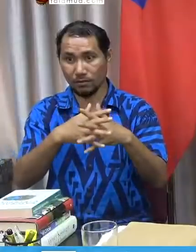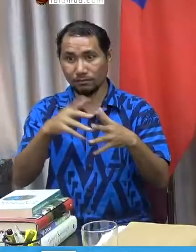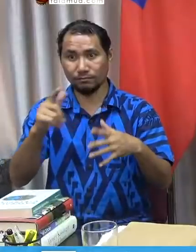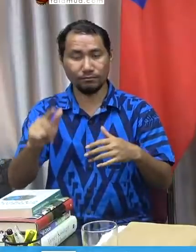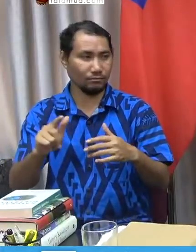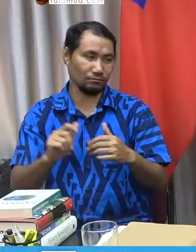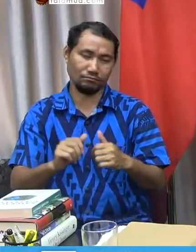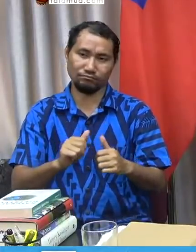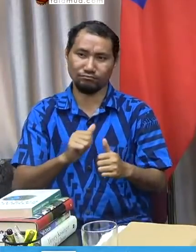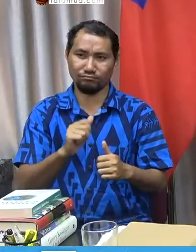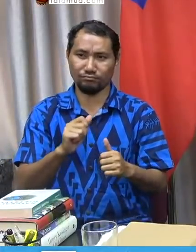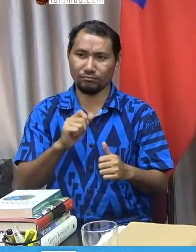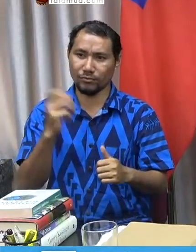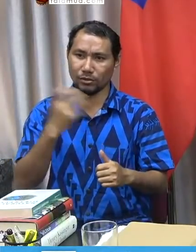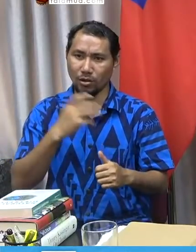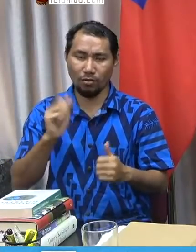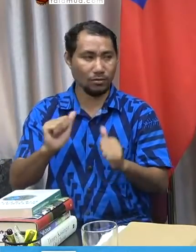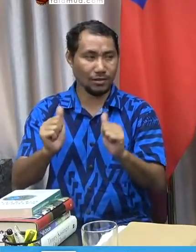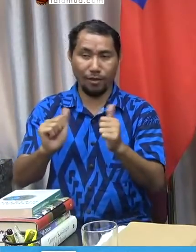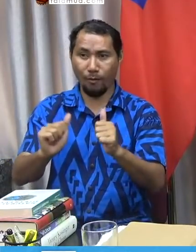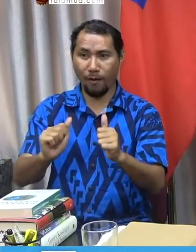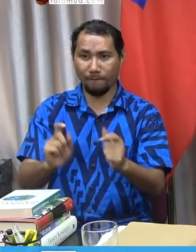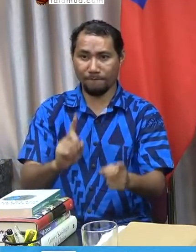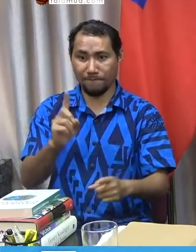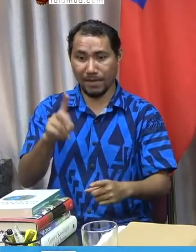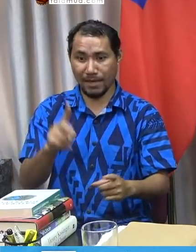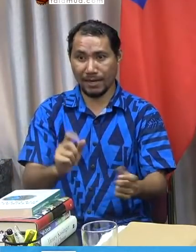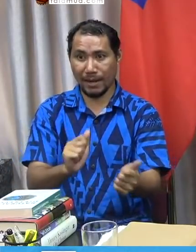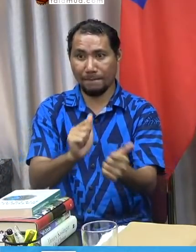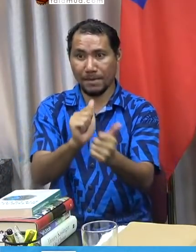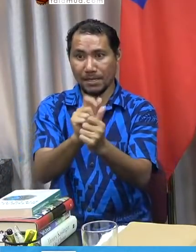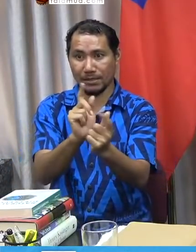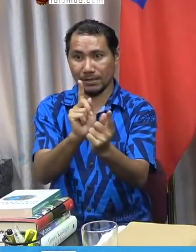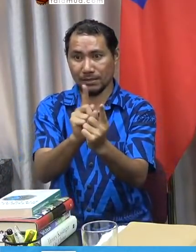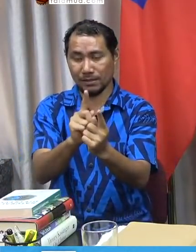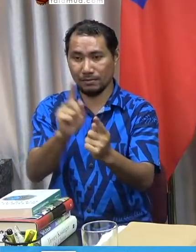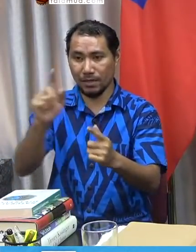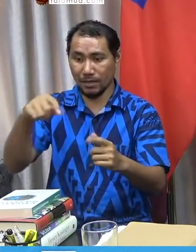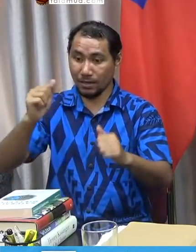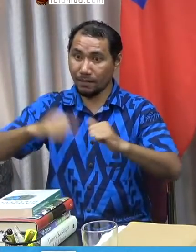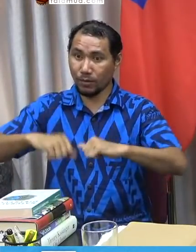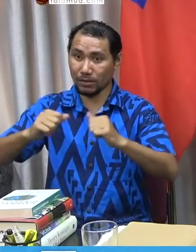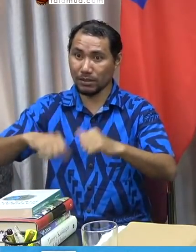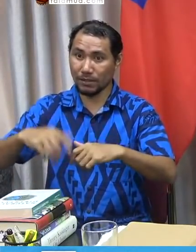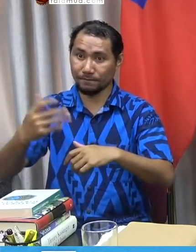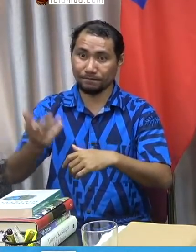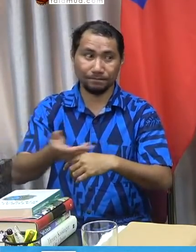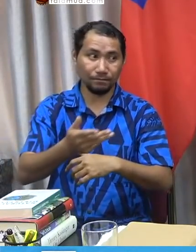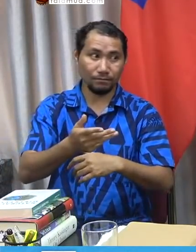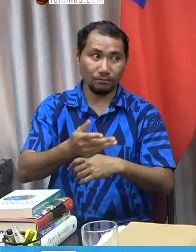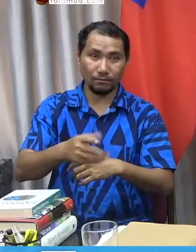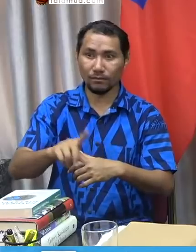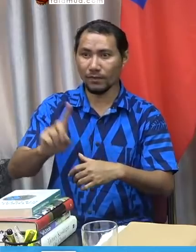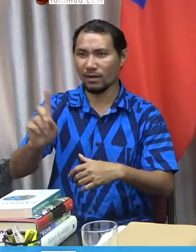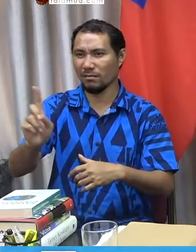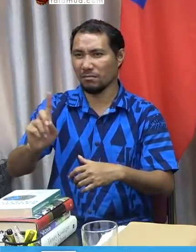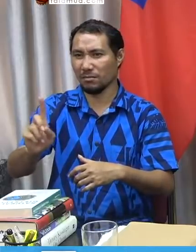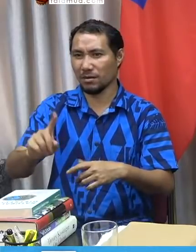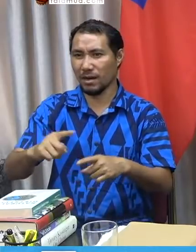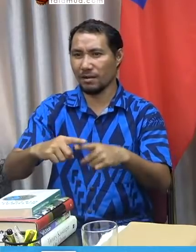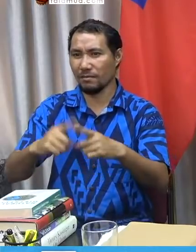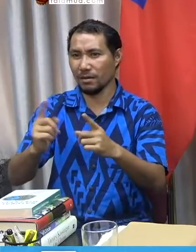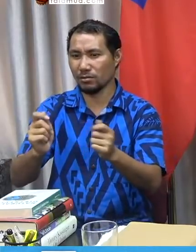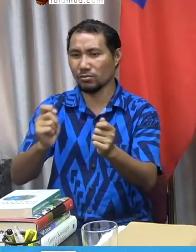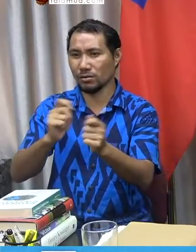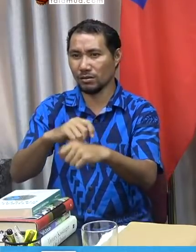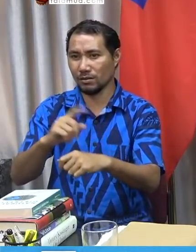le tai fono pole alisa ia ai longa i se mea o ile whaingatate lina me na tasi ale tu la fesi